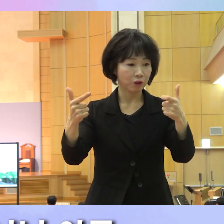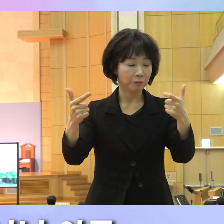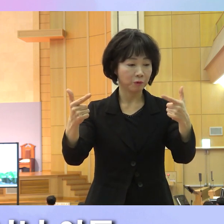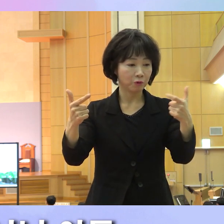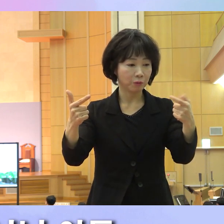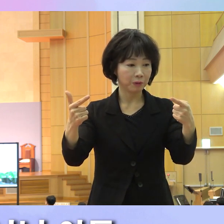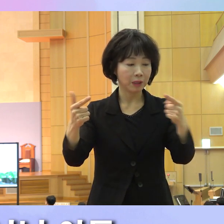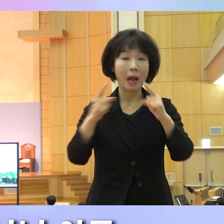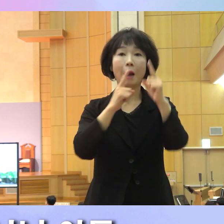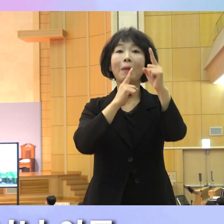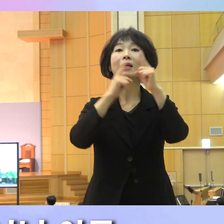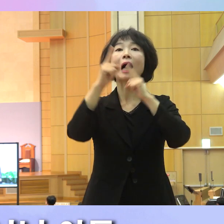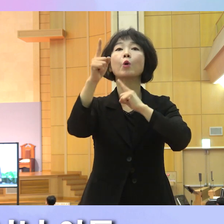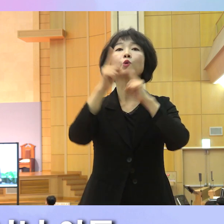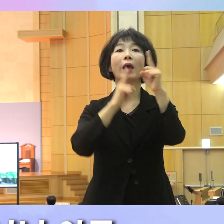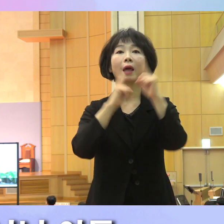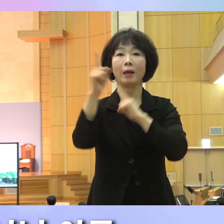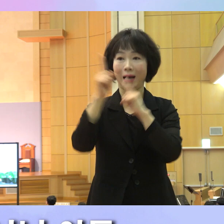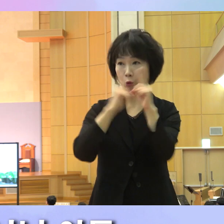47페이지입니다.